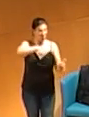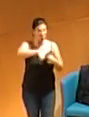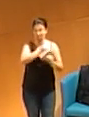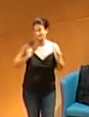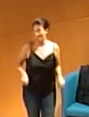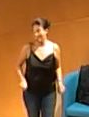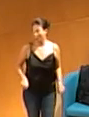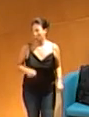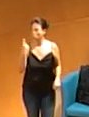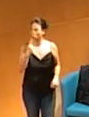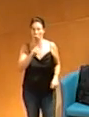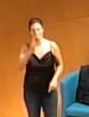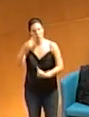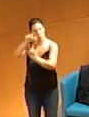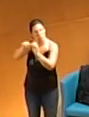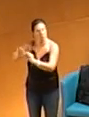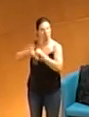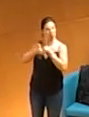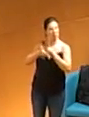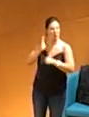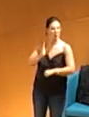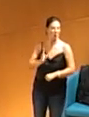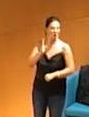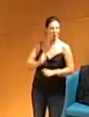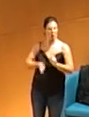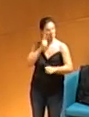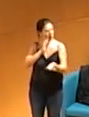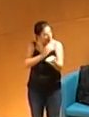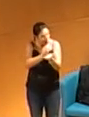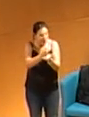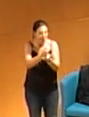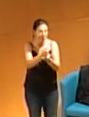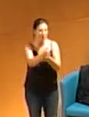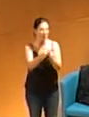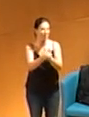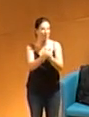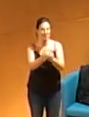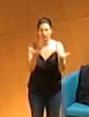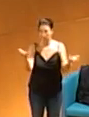mais il faut qu'on avance sur ce chemin-là. Voilà, c'est un petit peu ça...